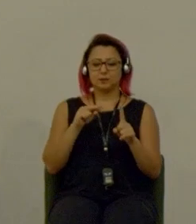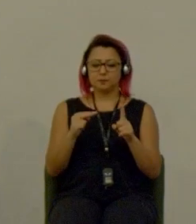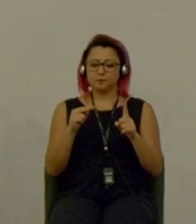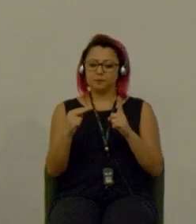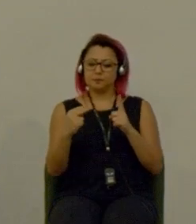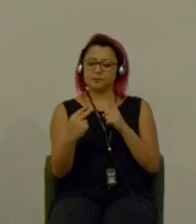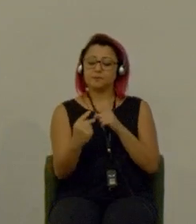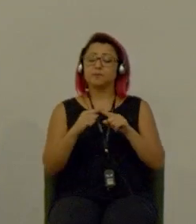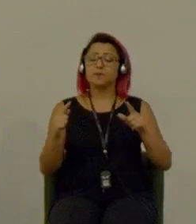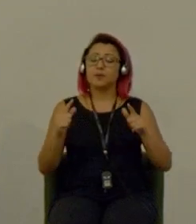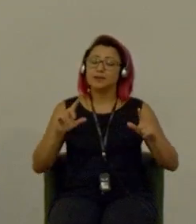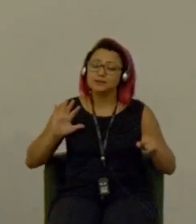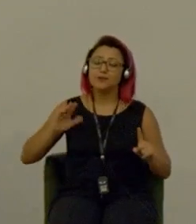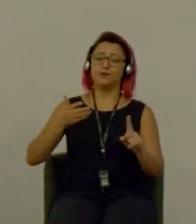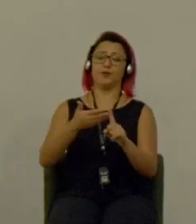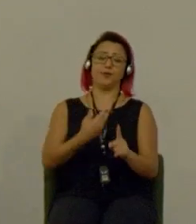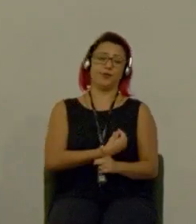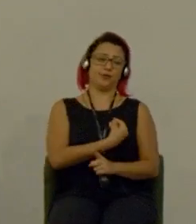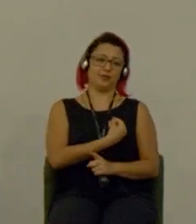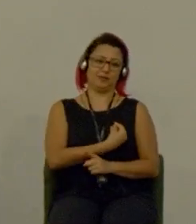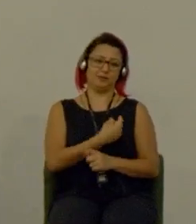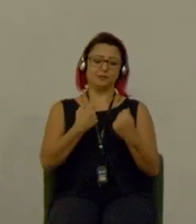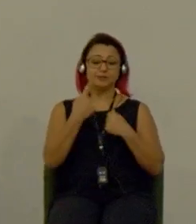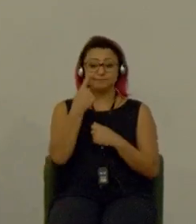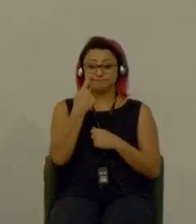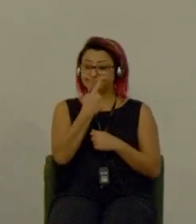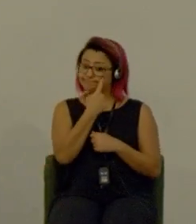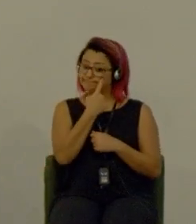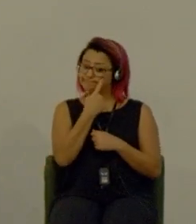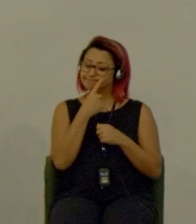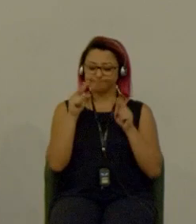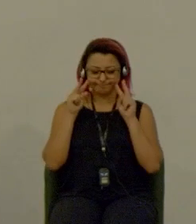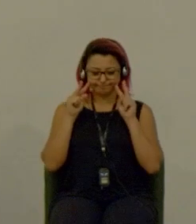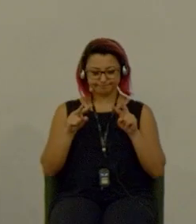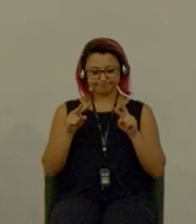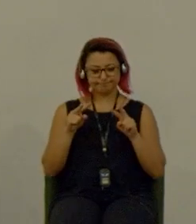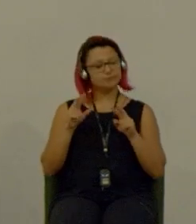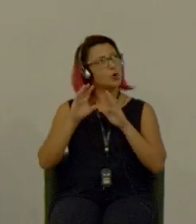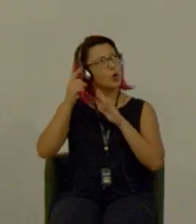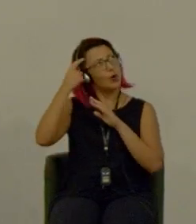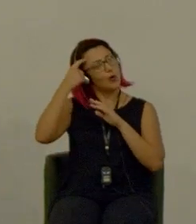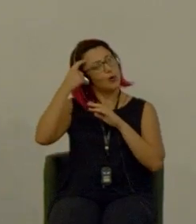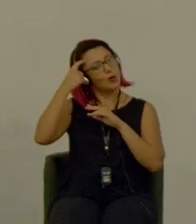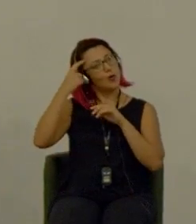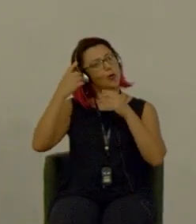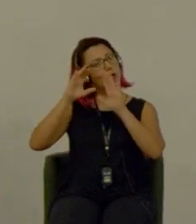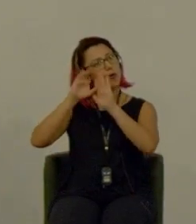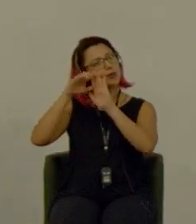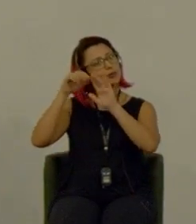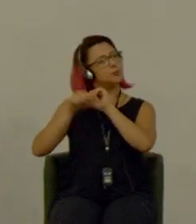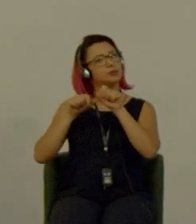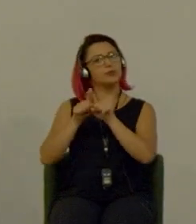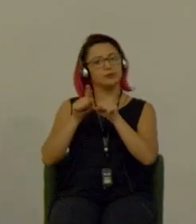point de vie, c'est-à-dire de sortir de ce fameux point de vue surplombant dont je vous parlais au tout début, hein, et de revenir,